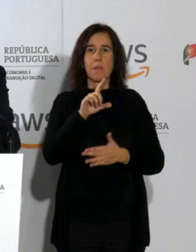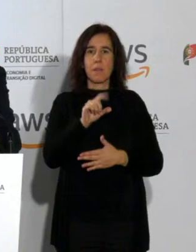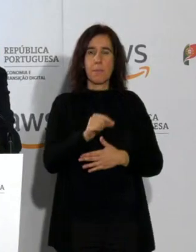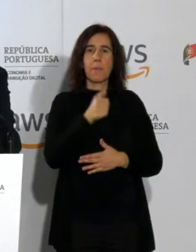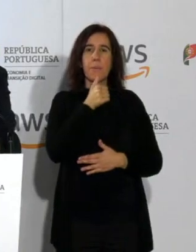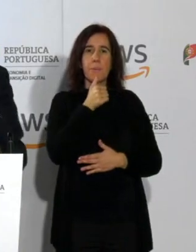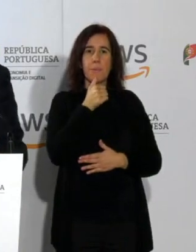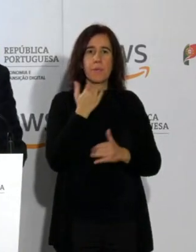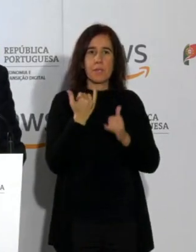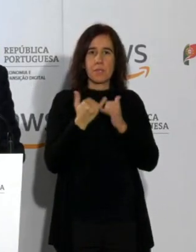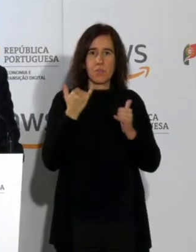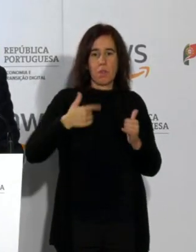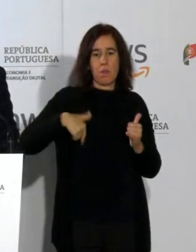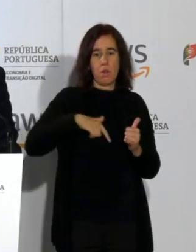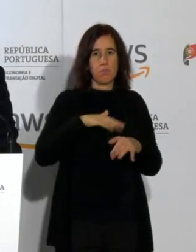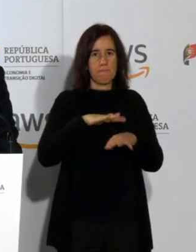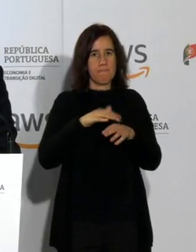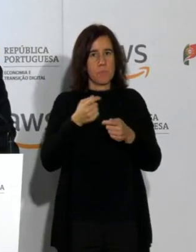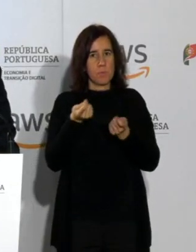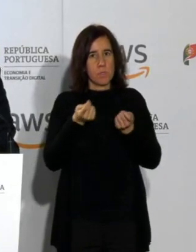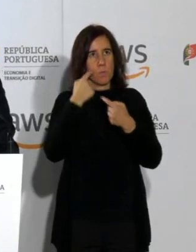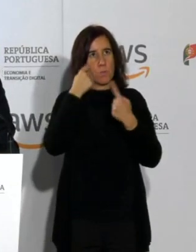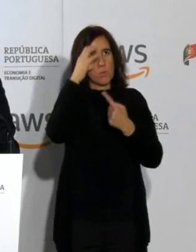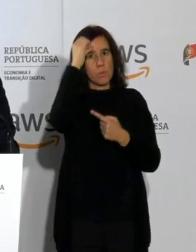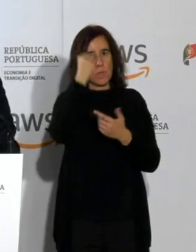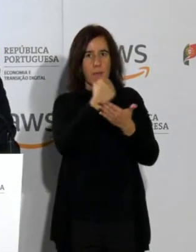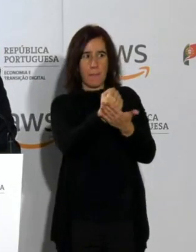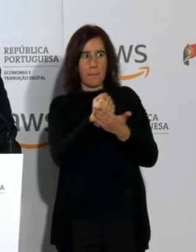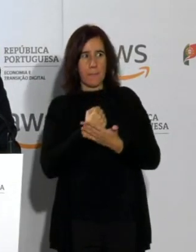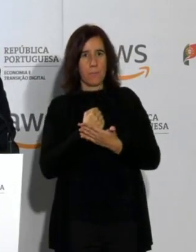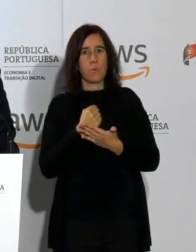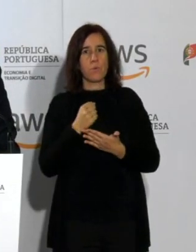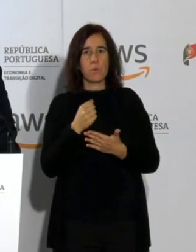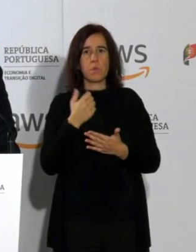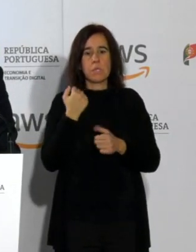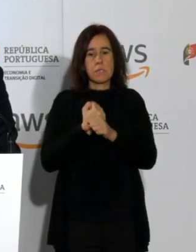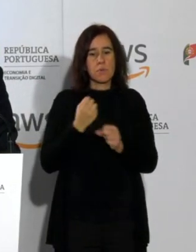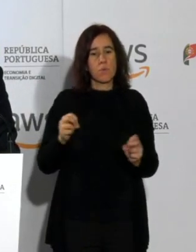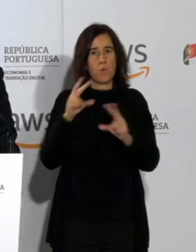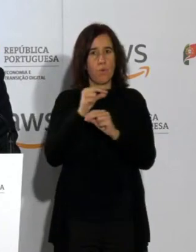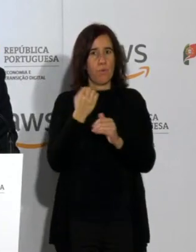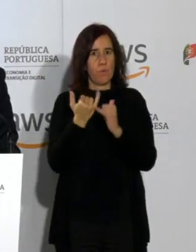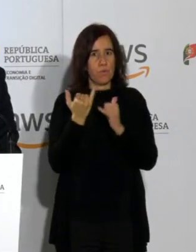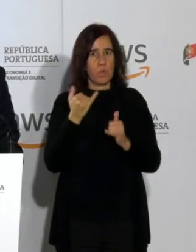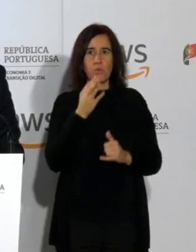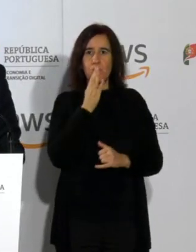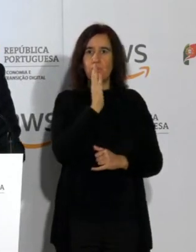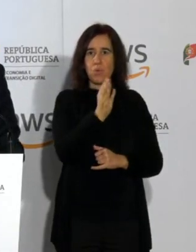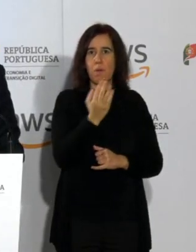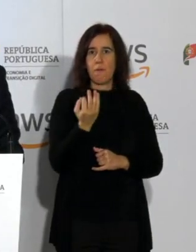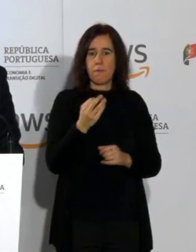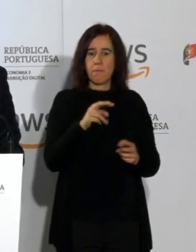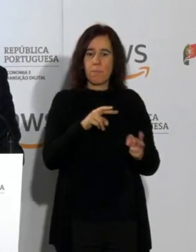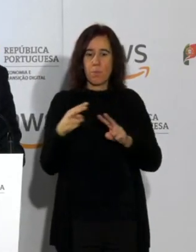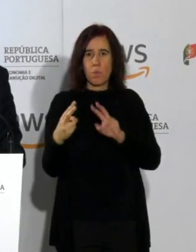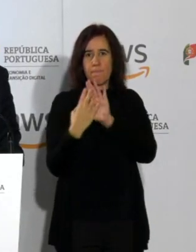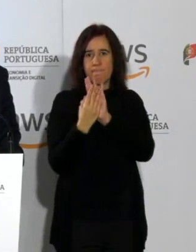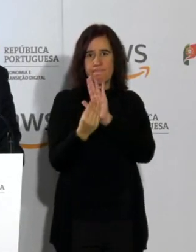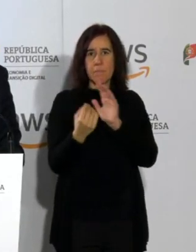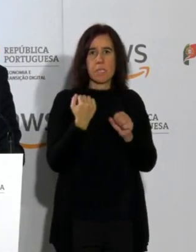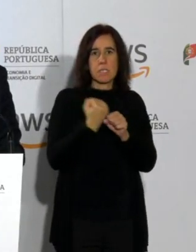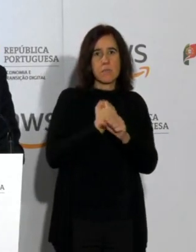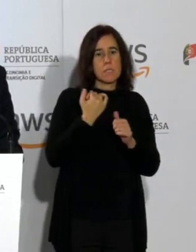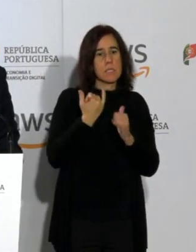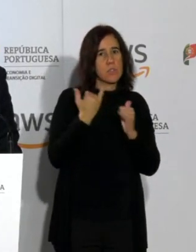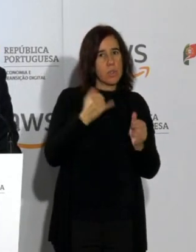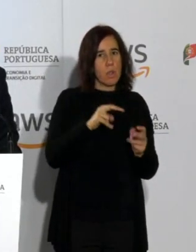de digitalização da nossa administração pública, com o apoio à criação de novos serviços digitais e, como já referi, a mudança de paradigma de serviço